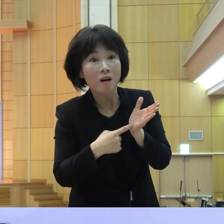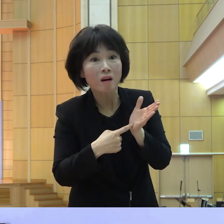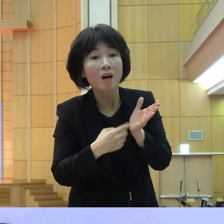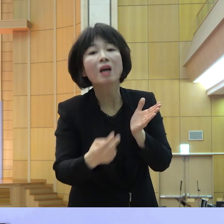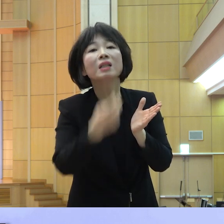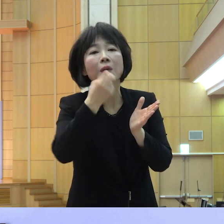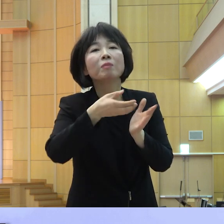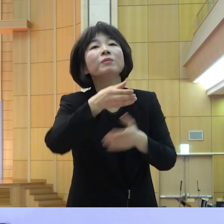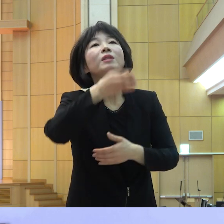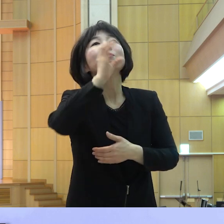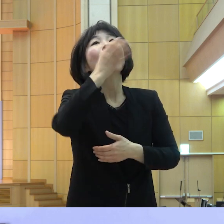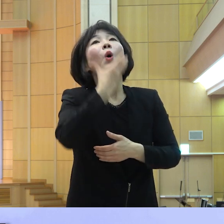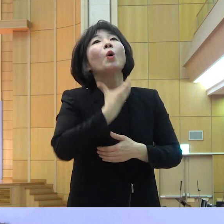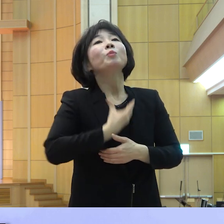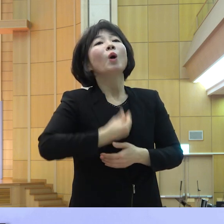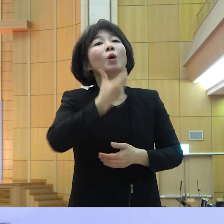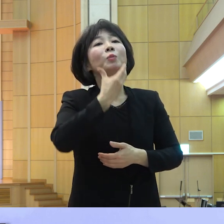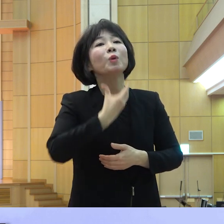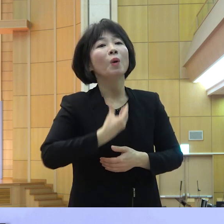음료로다.